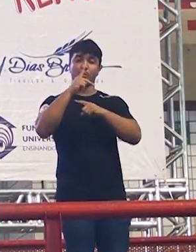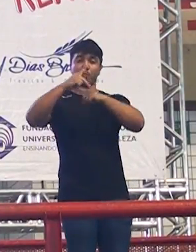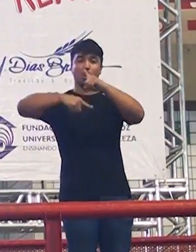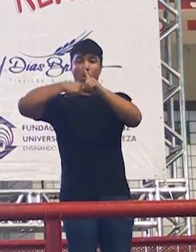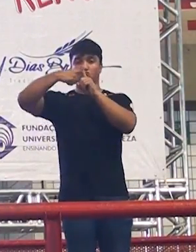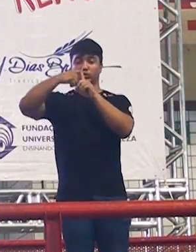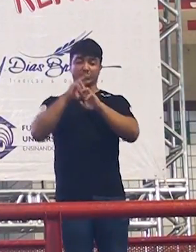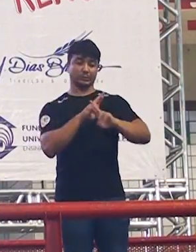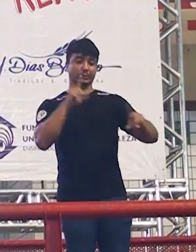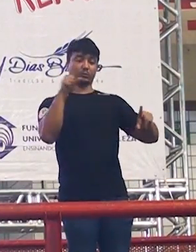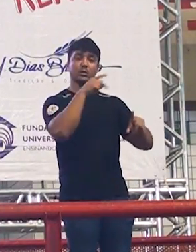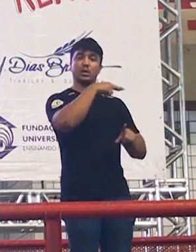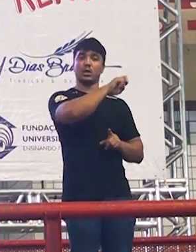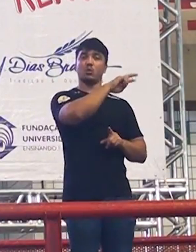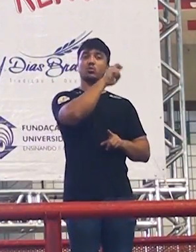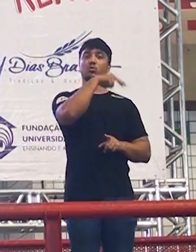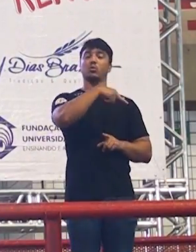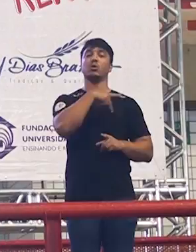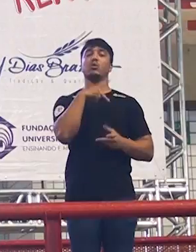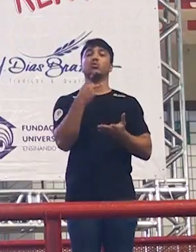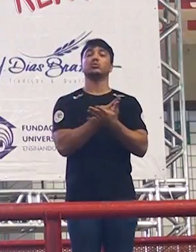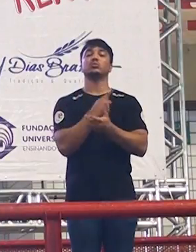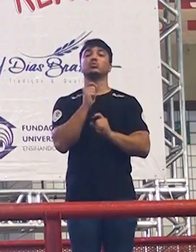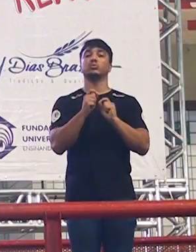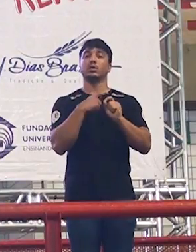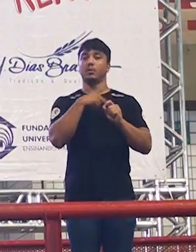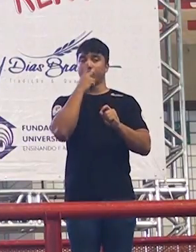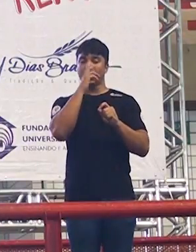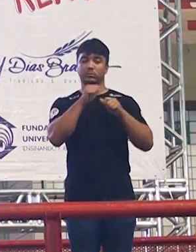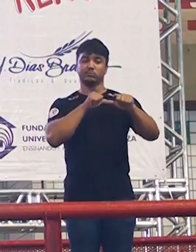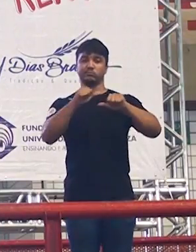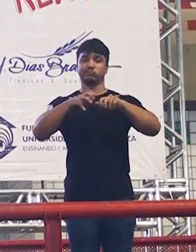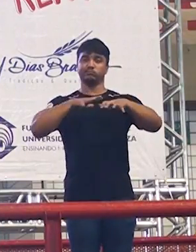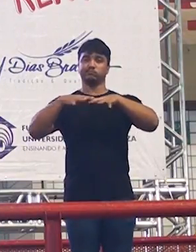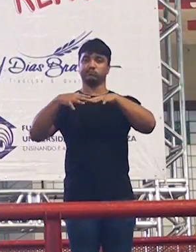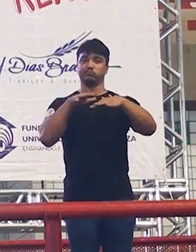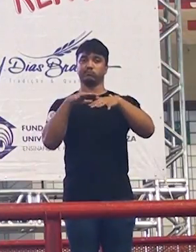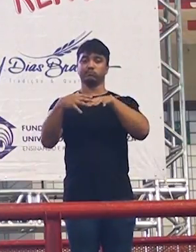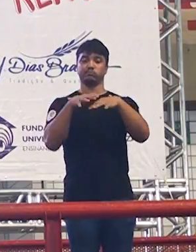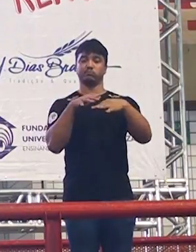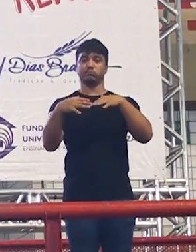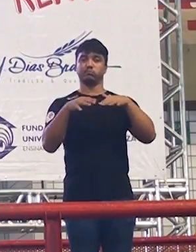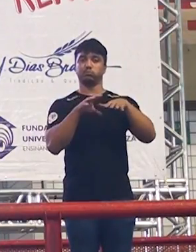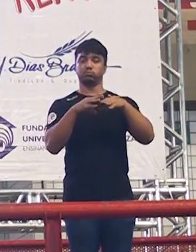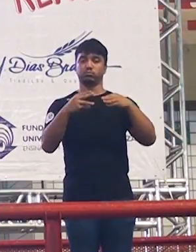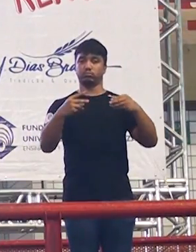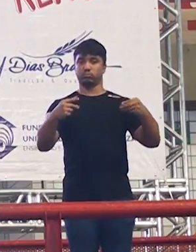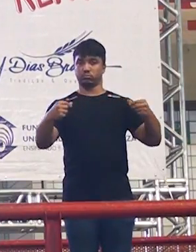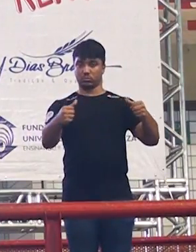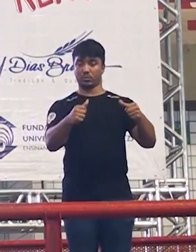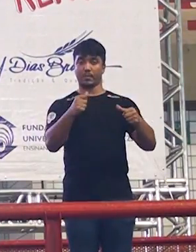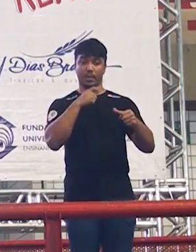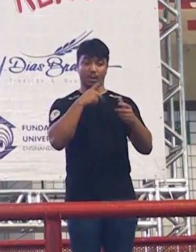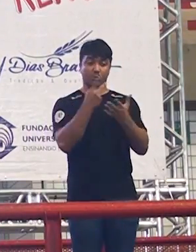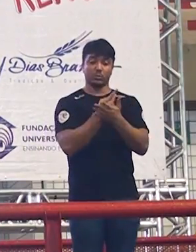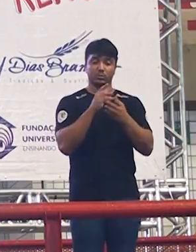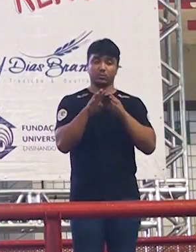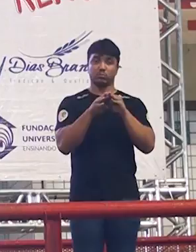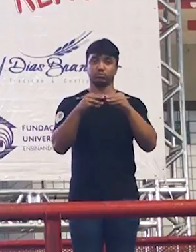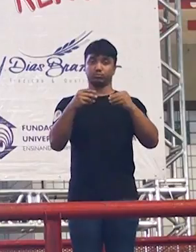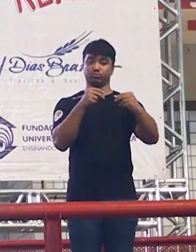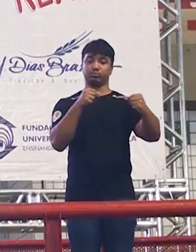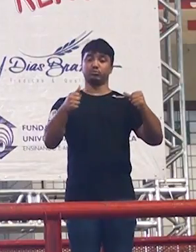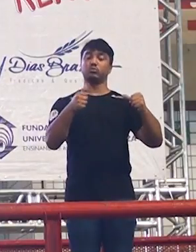muito diferente do número de nêutrons, esse núcleo começa a ficar instável e ele começa a se desintegrar. Ao se desintegrar,